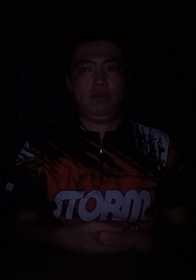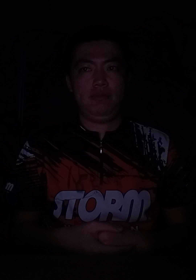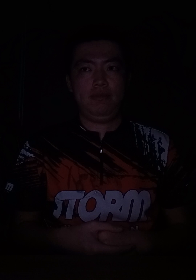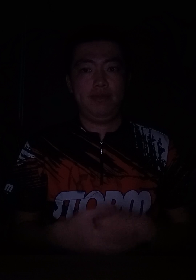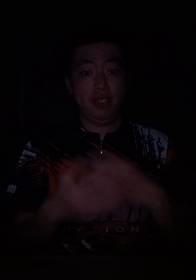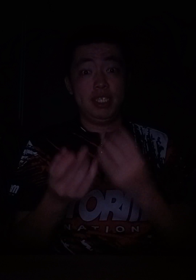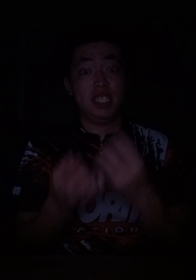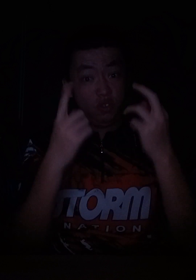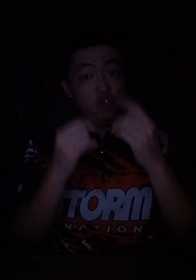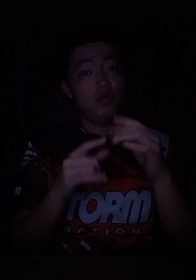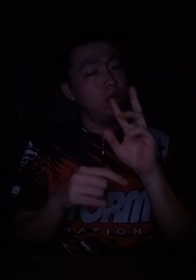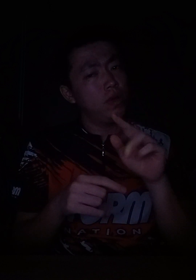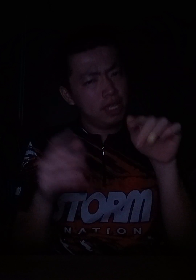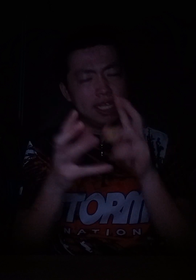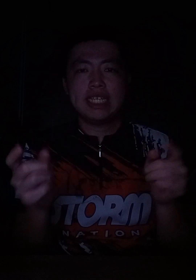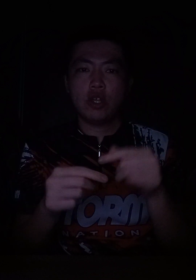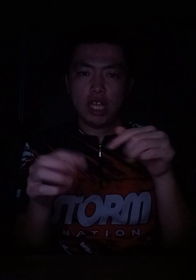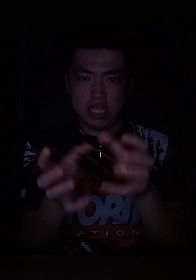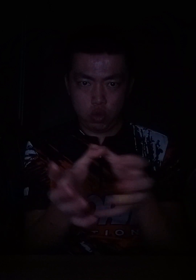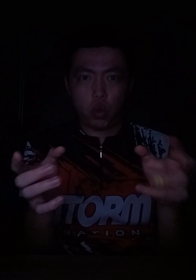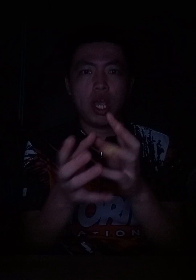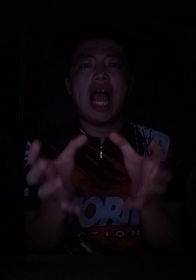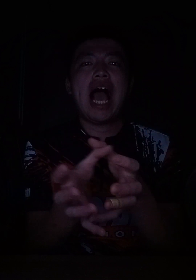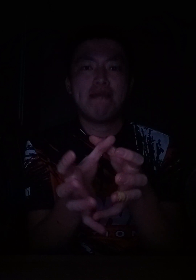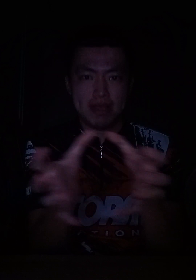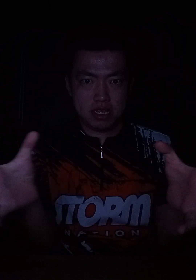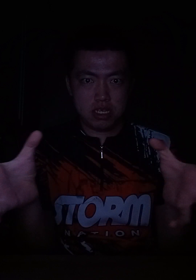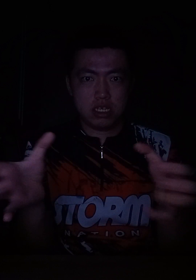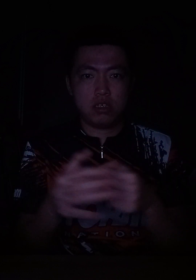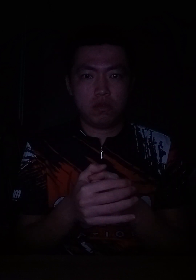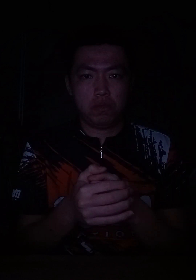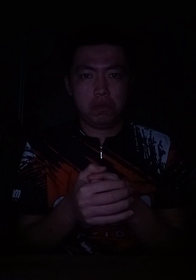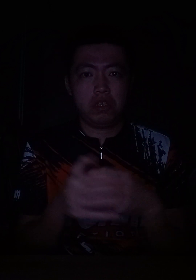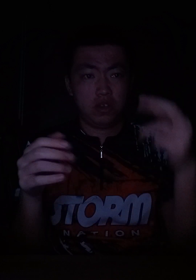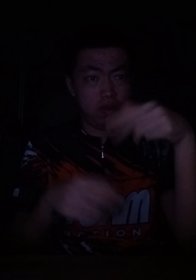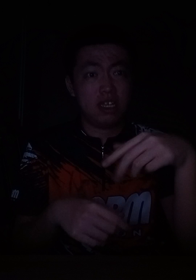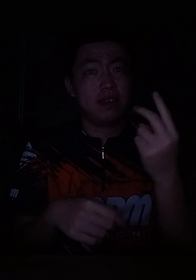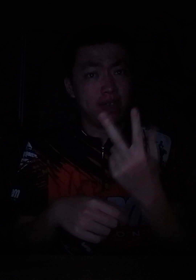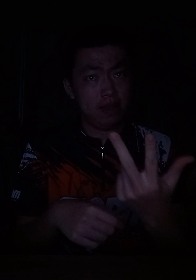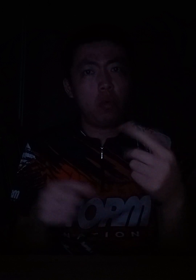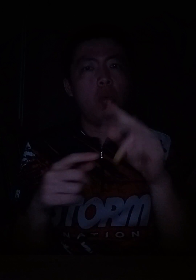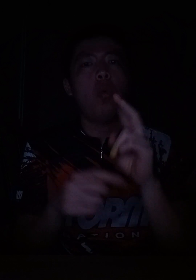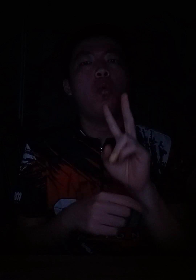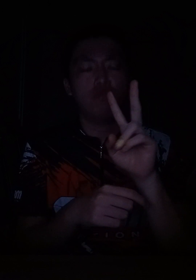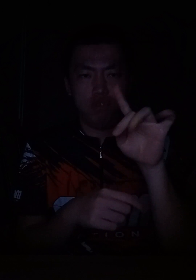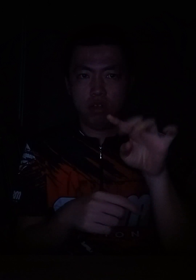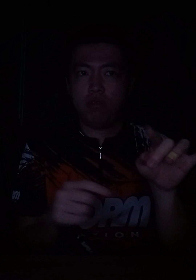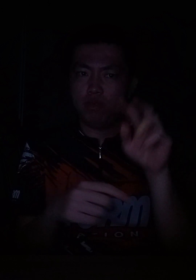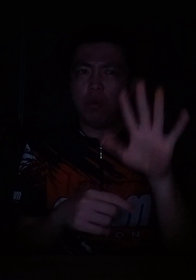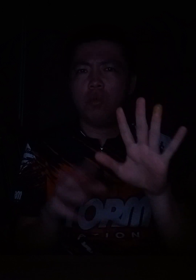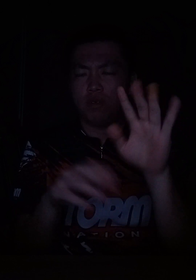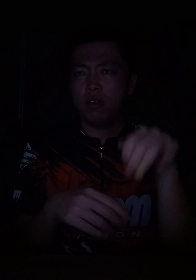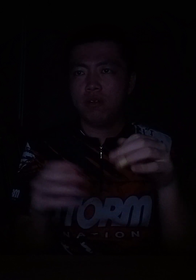지어진 지 30년 가까이 된 서울 홍제동의 한 아파트. 지난 23일 오후 2시 15분쯤 이곳에서